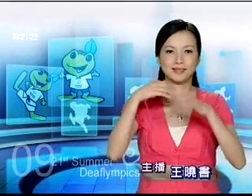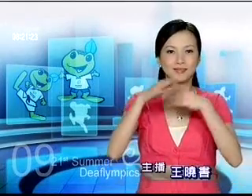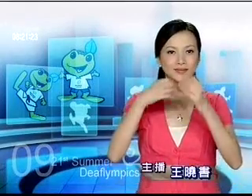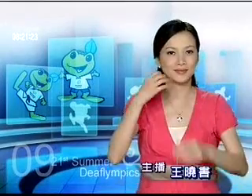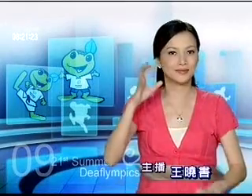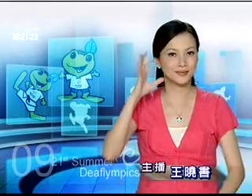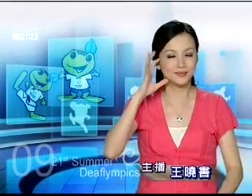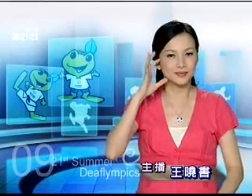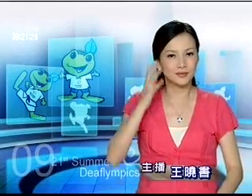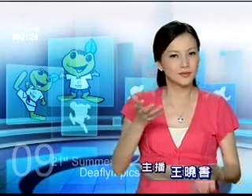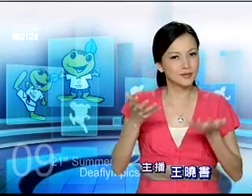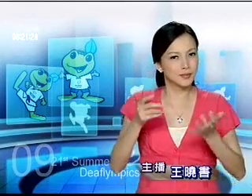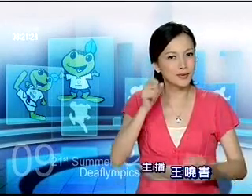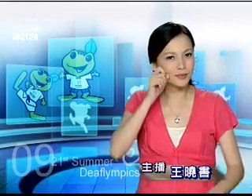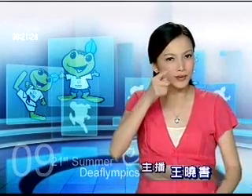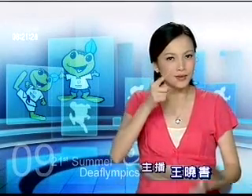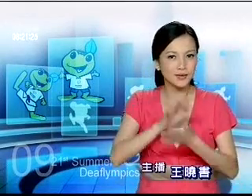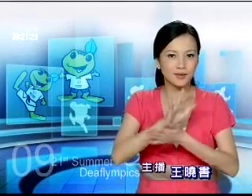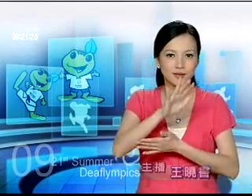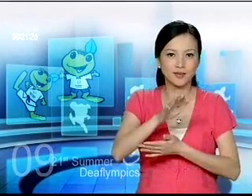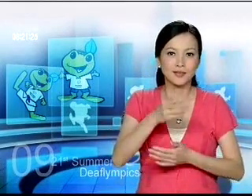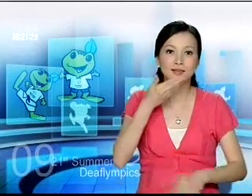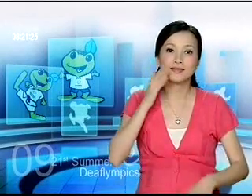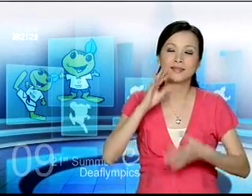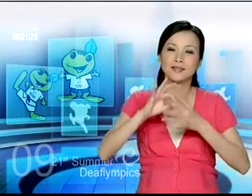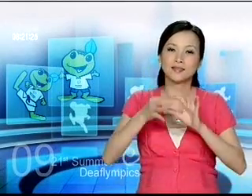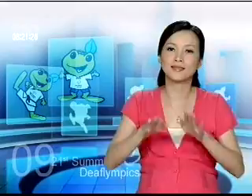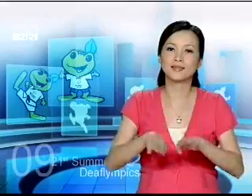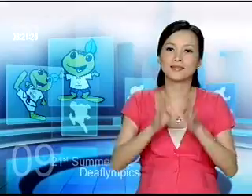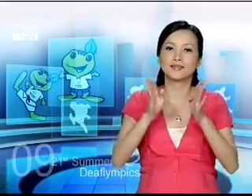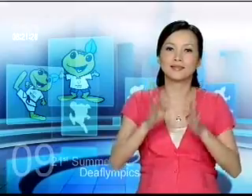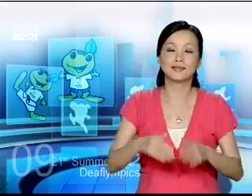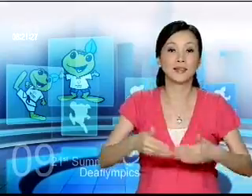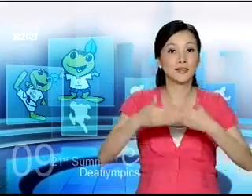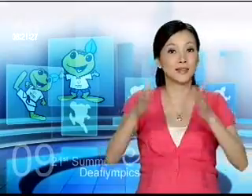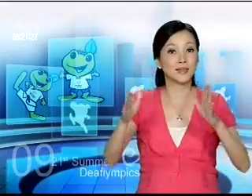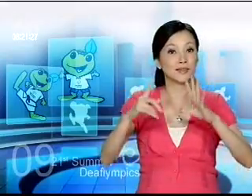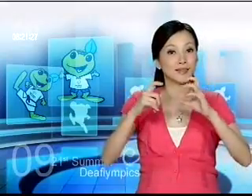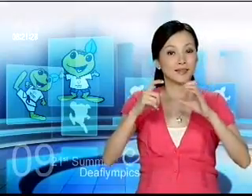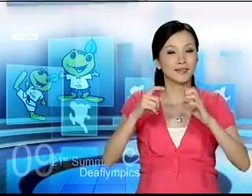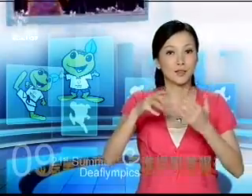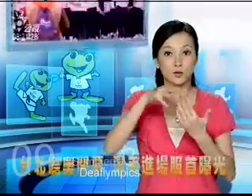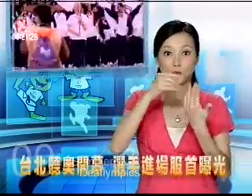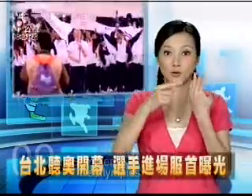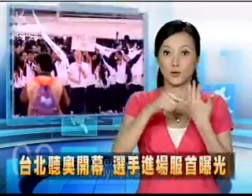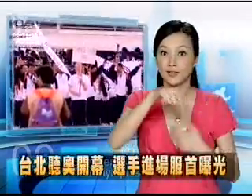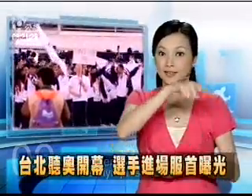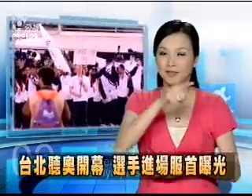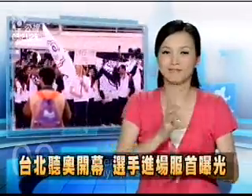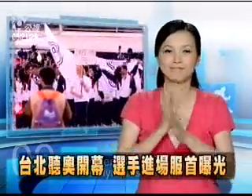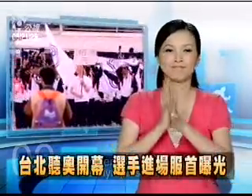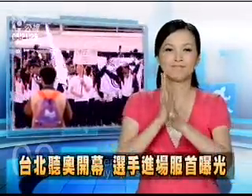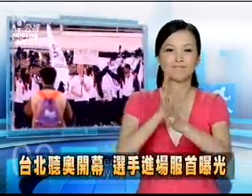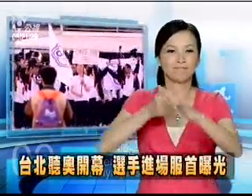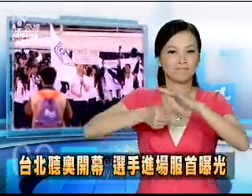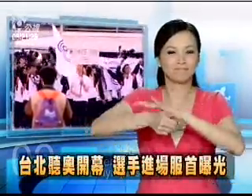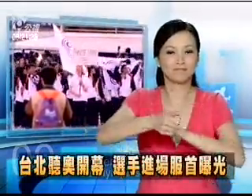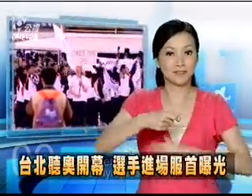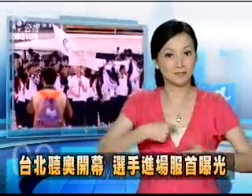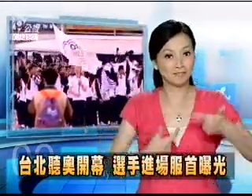欢迎回到首尔新闻的现场。再过不到两个月的时间，听奥就要登场了。到时候开幕式，选手们会穿什么衣服亮